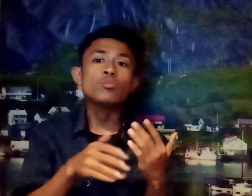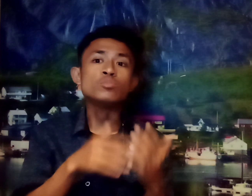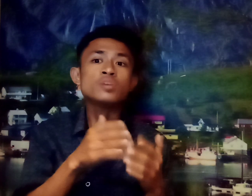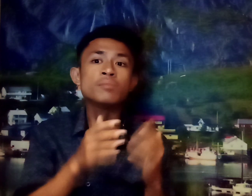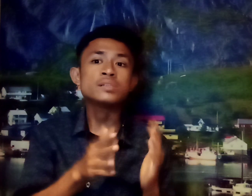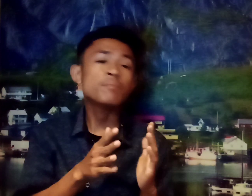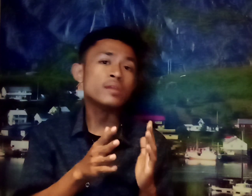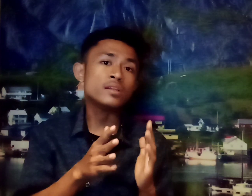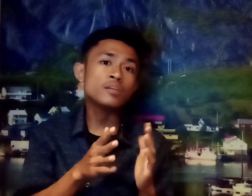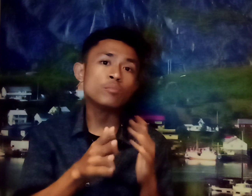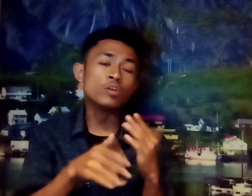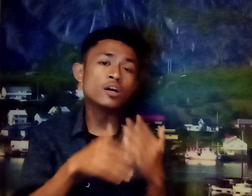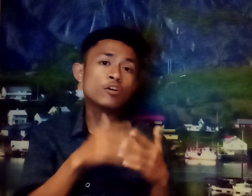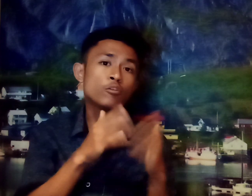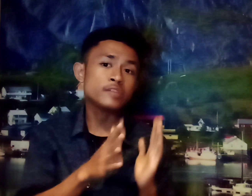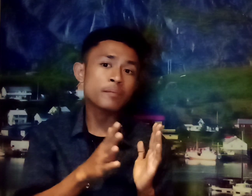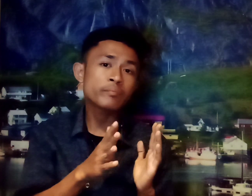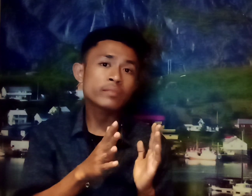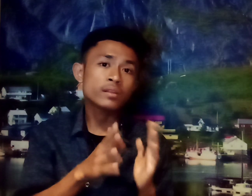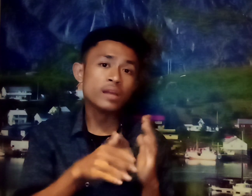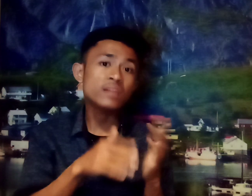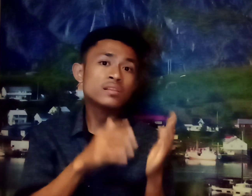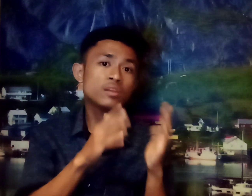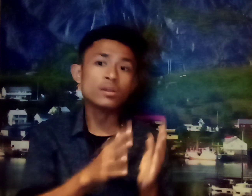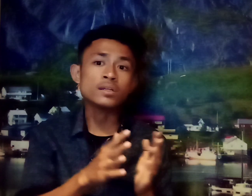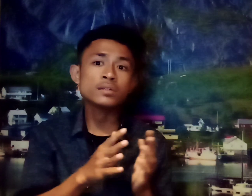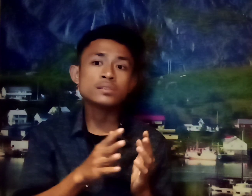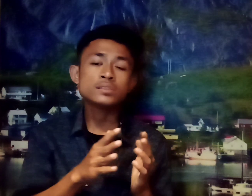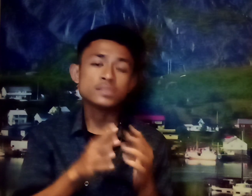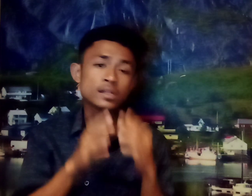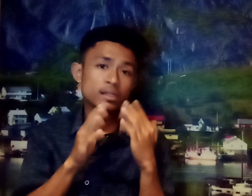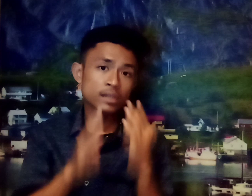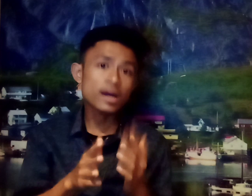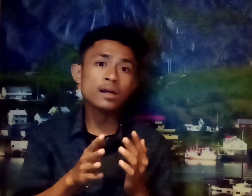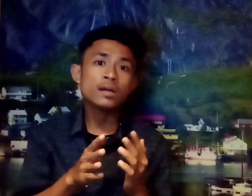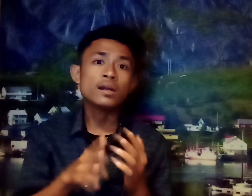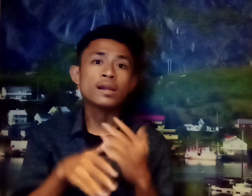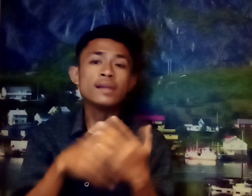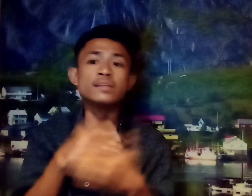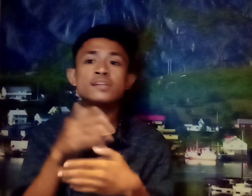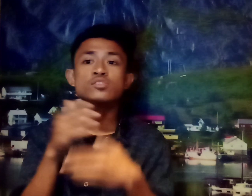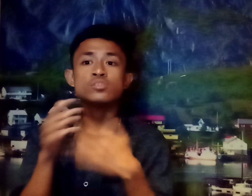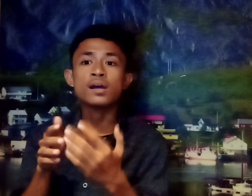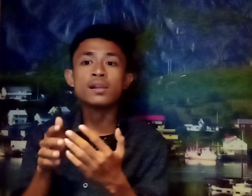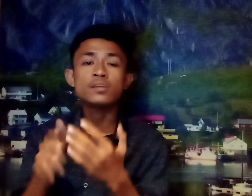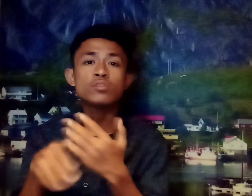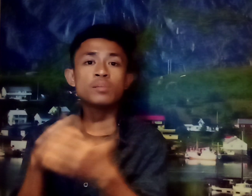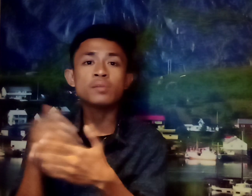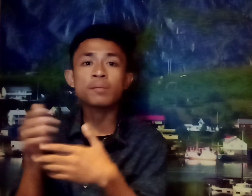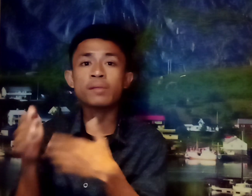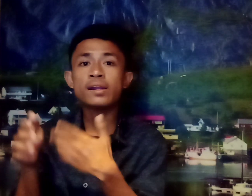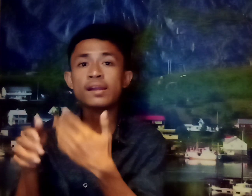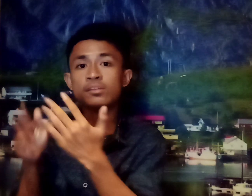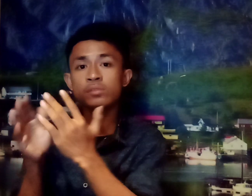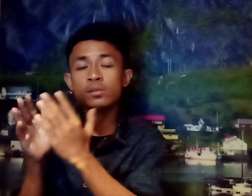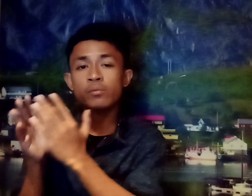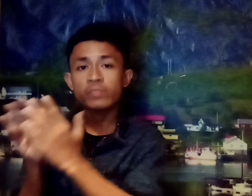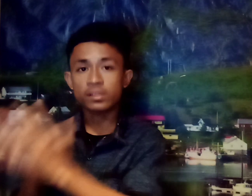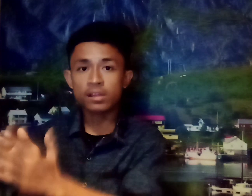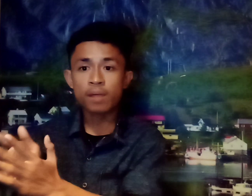rumusan masalah penelitian menggunakan konsep dan teori, serta realitas sosial itu lebih kepada relatif, tetap